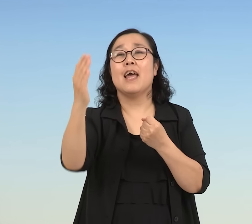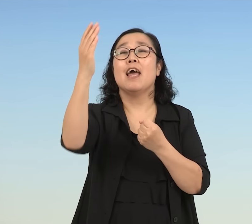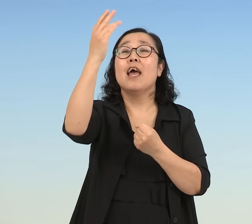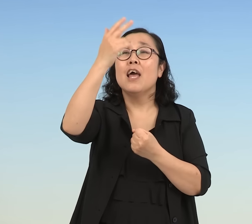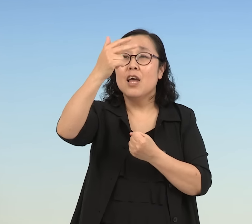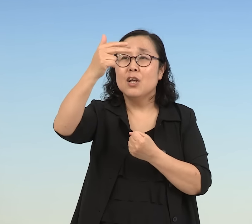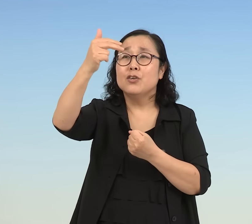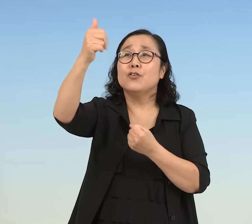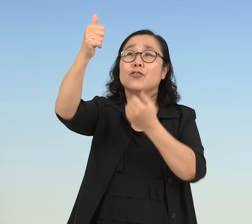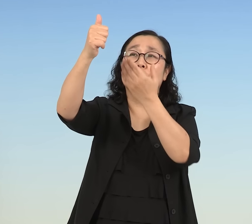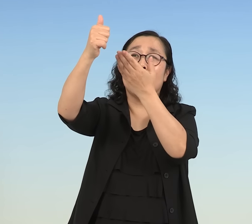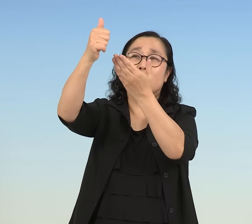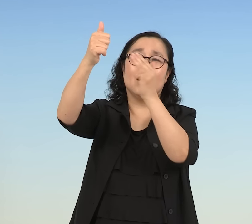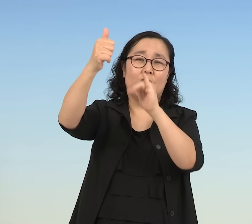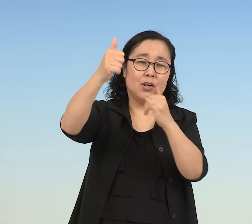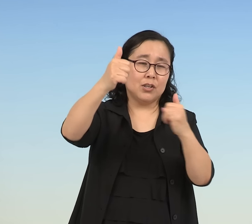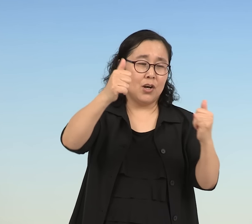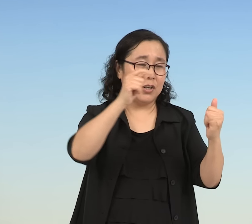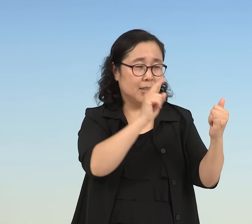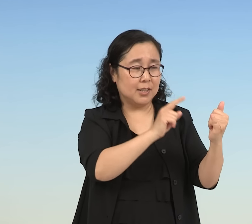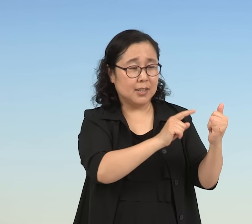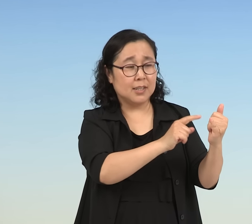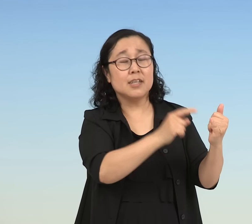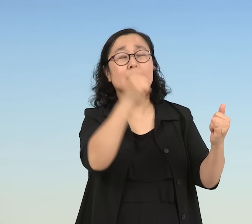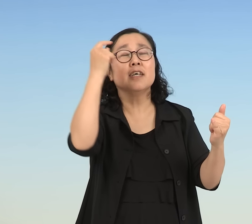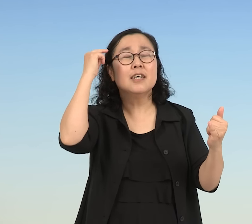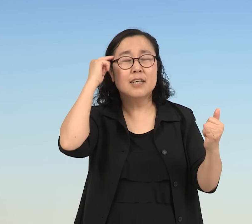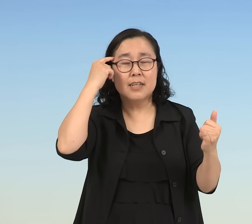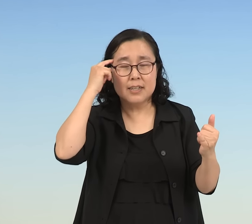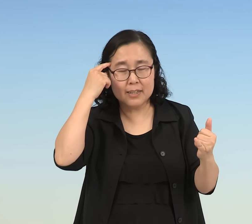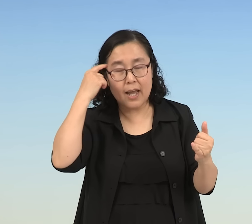사람이 무엇이건데 주께서 저를 생각하시며,